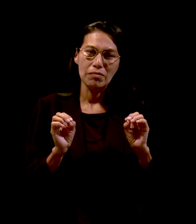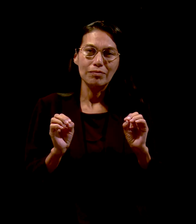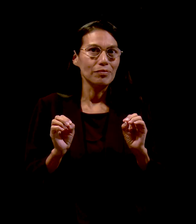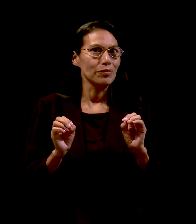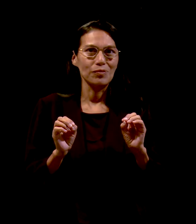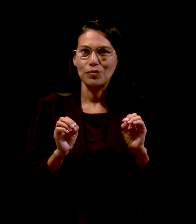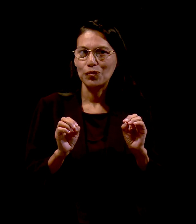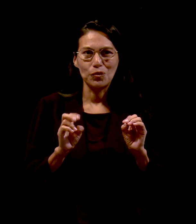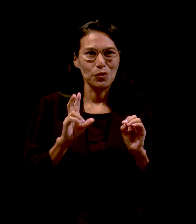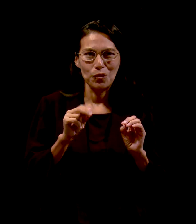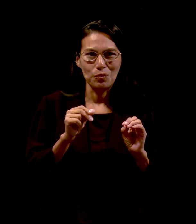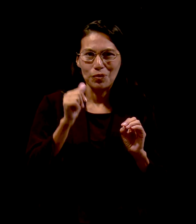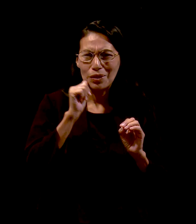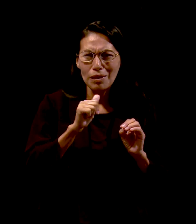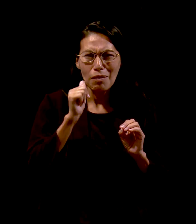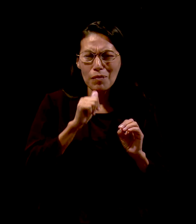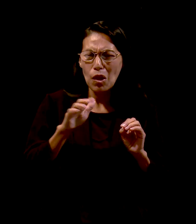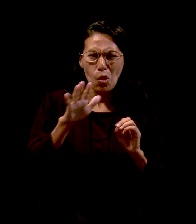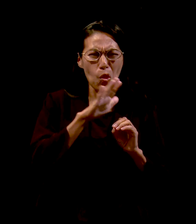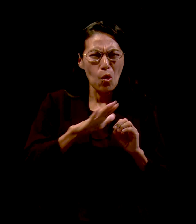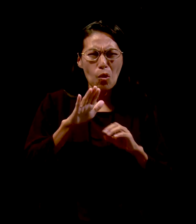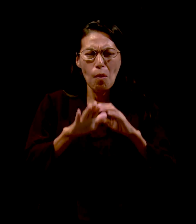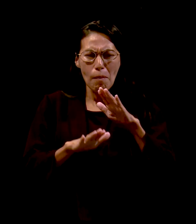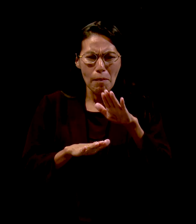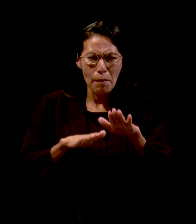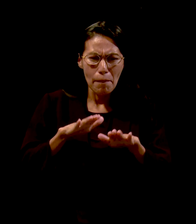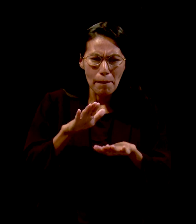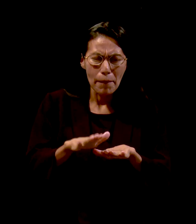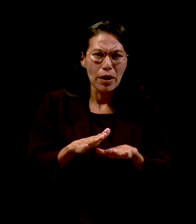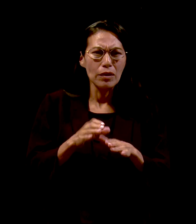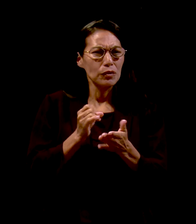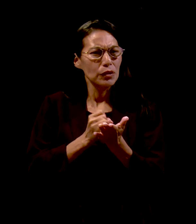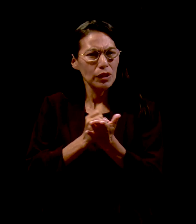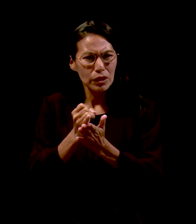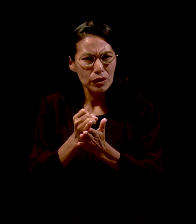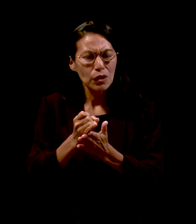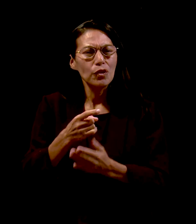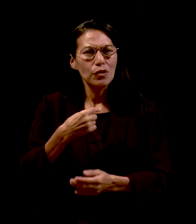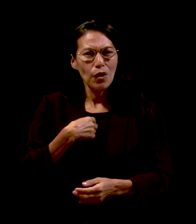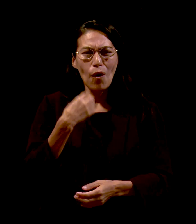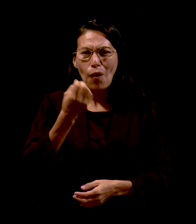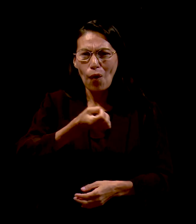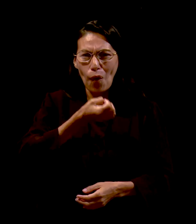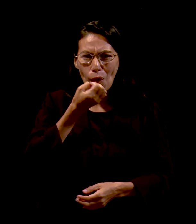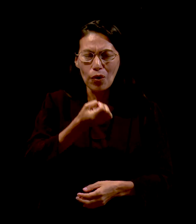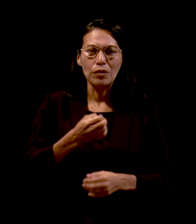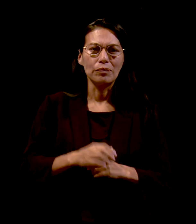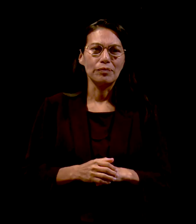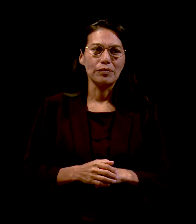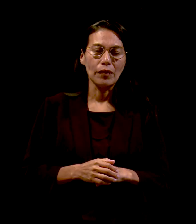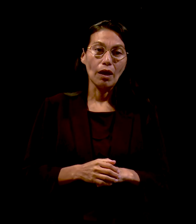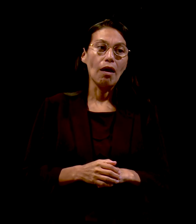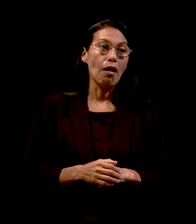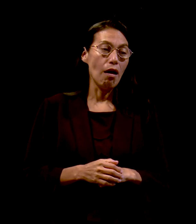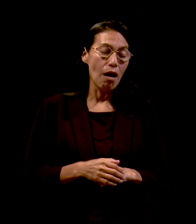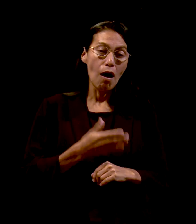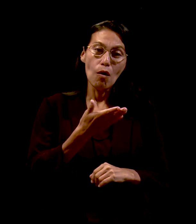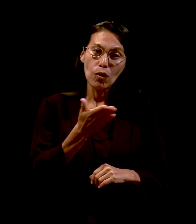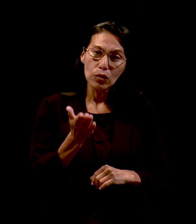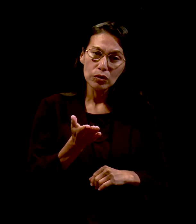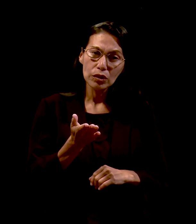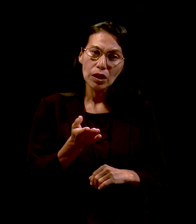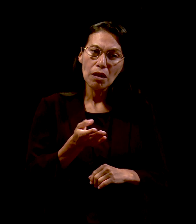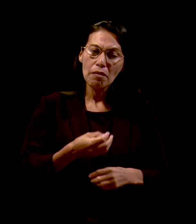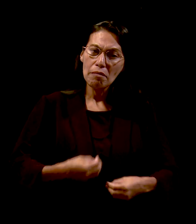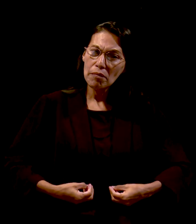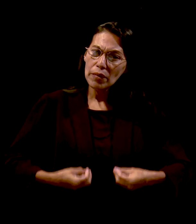cada decisión está precedida de una oración de fe o sea usted lleva una vida de dependencia de dios a través